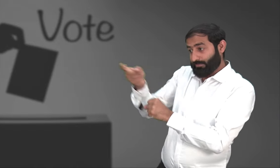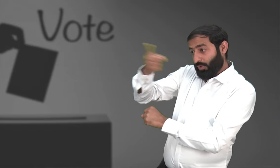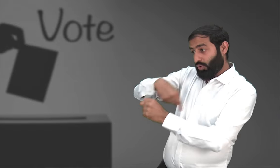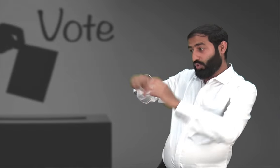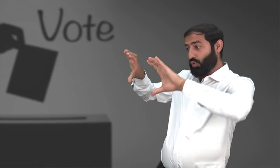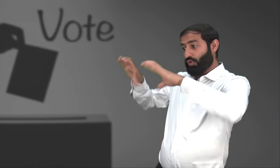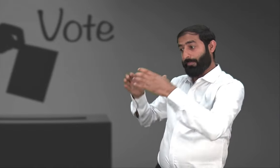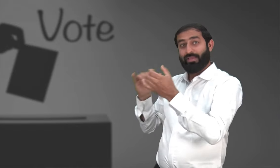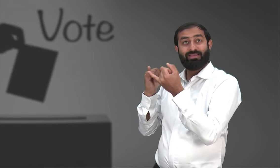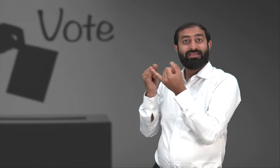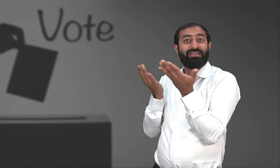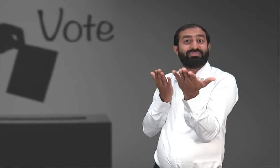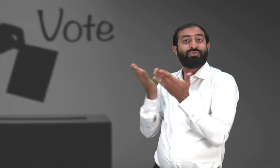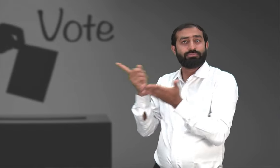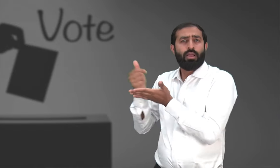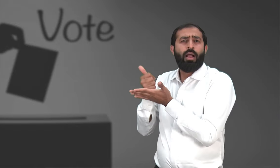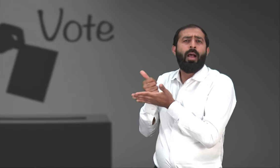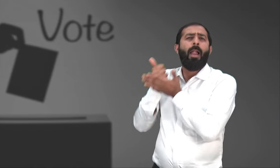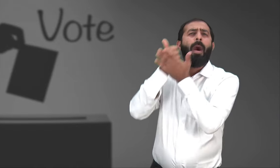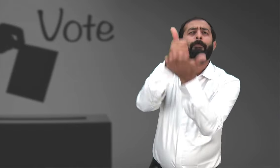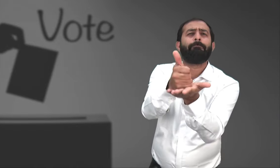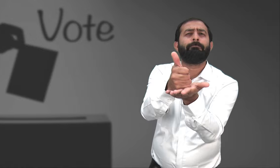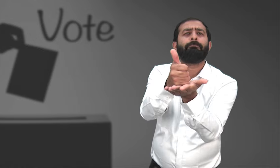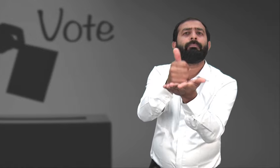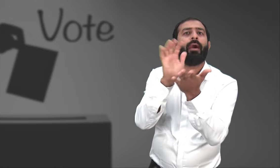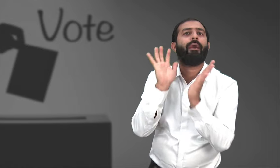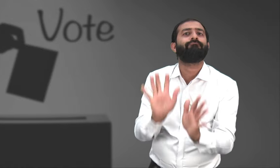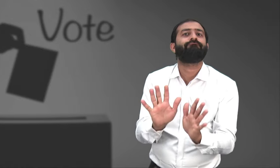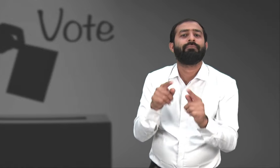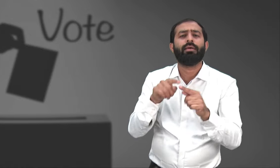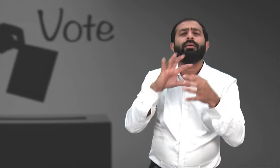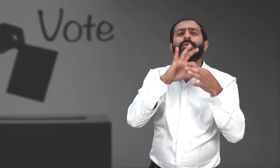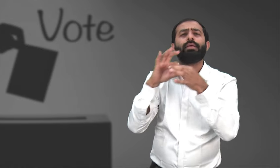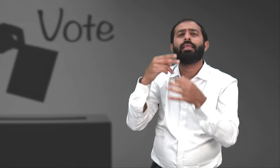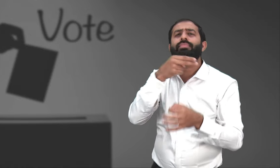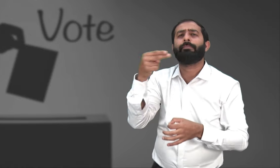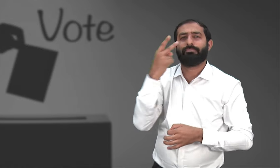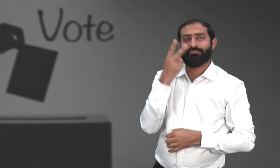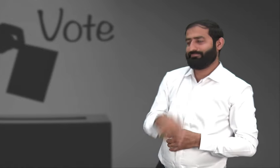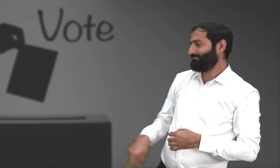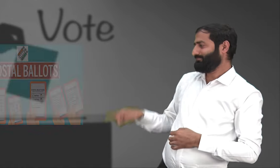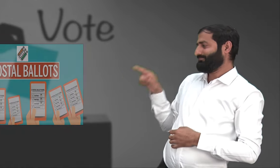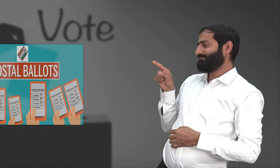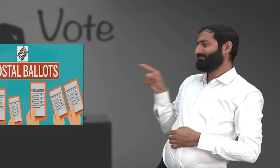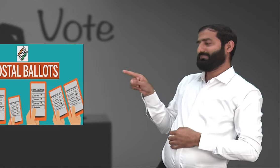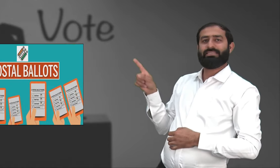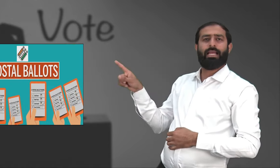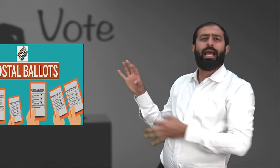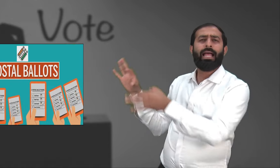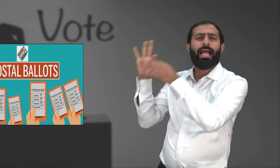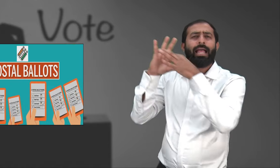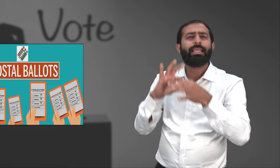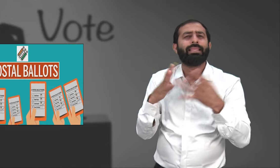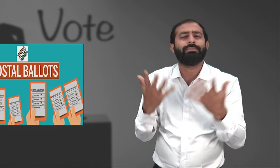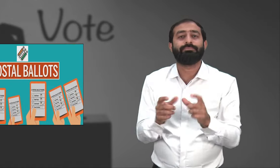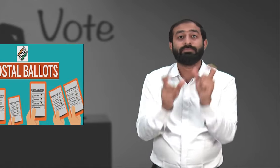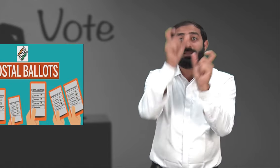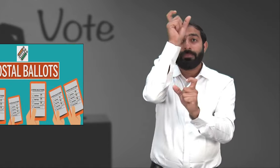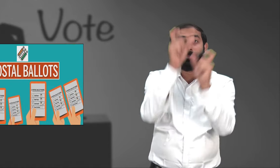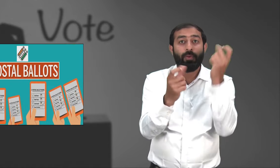हैं भारत निर्वाचन आयोग बेंचमार्क दिव्यांगता वाले दिव्यांगों और 85 वर्ष या उससे अधिक